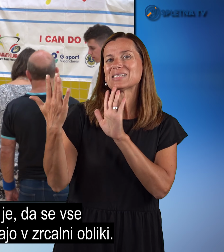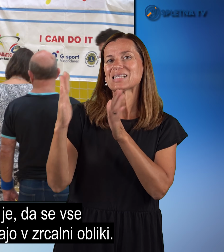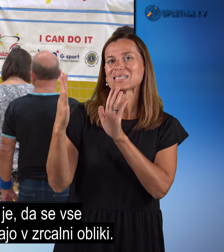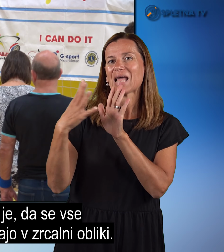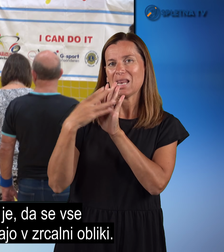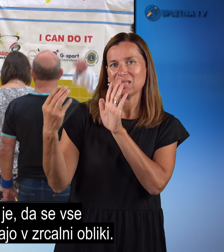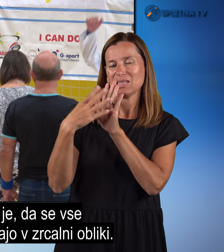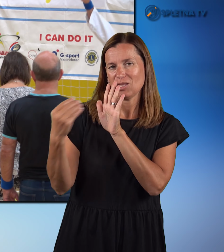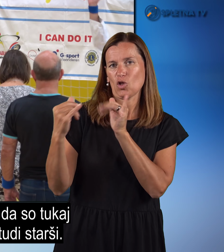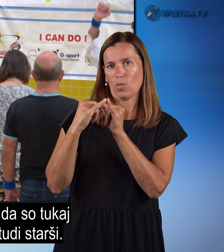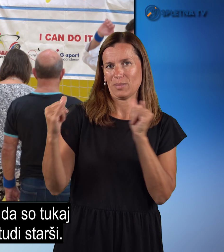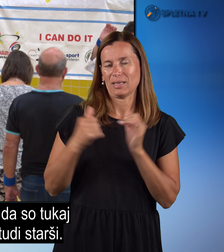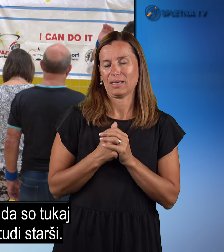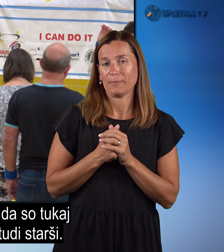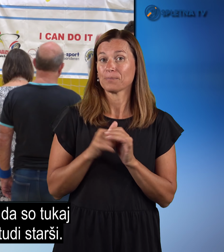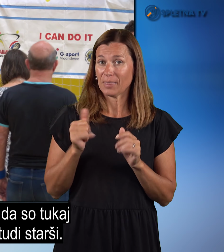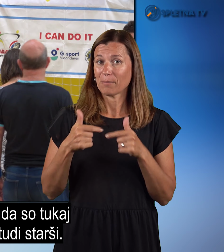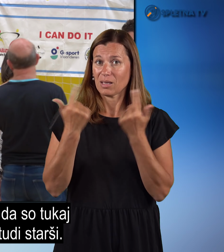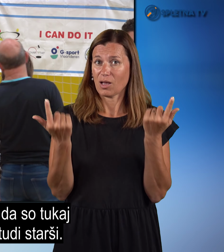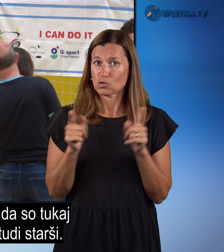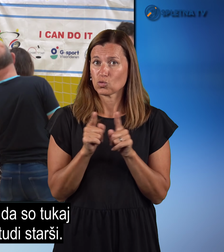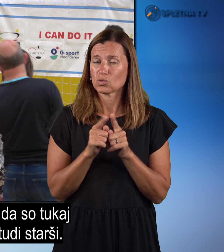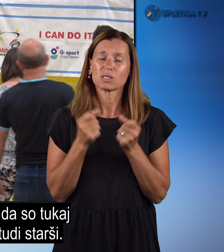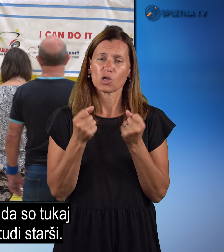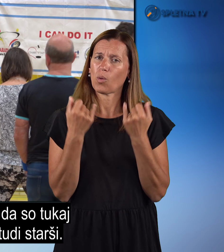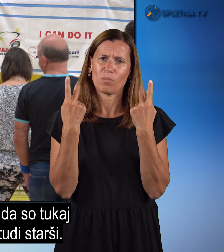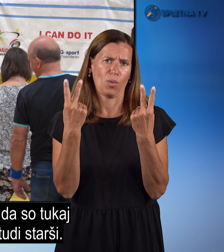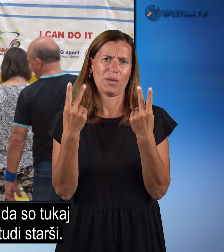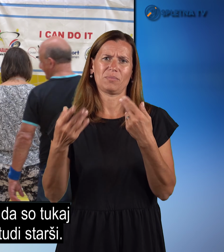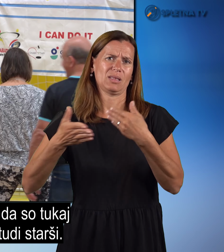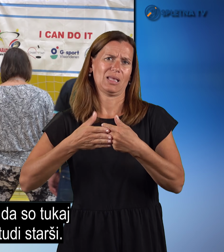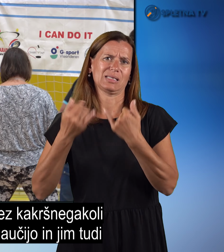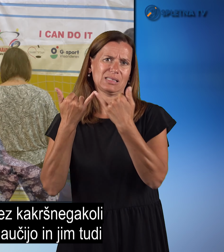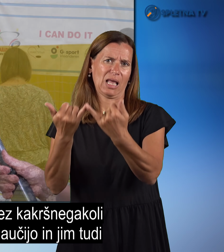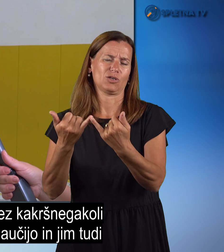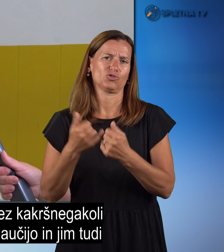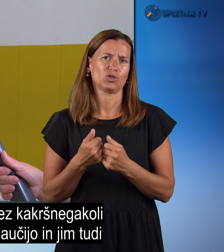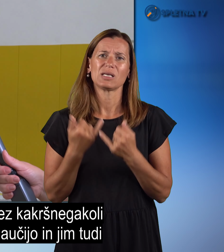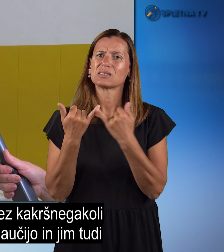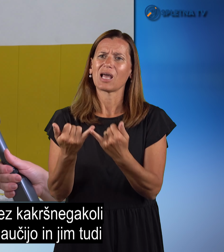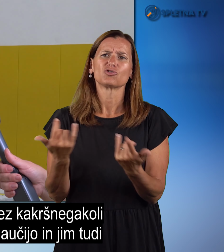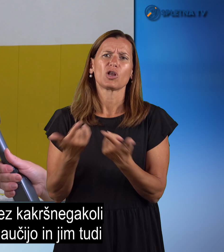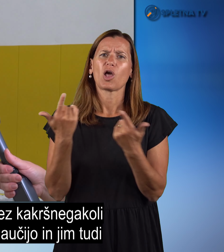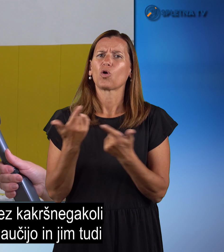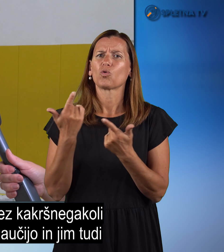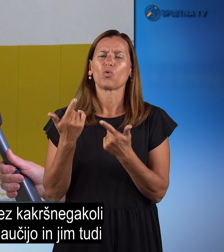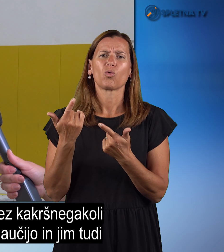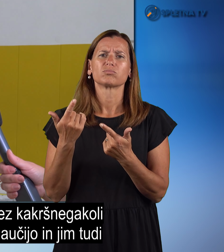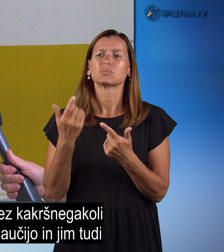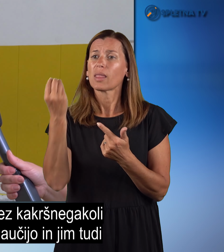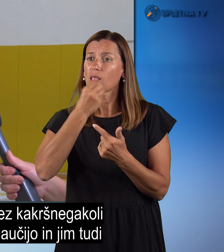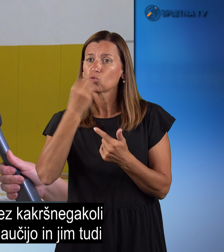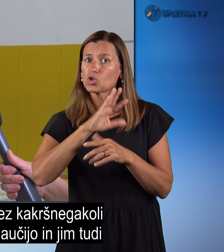v zrcalni obliki. Je pa jasno, da so tukaj pomembni tudi starši. Starši lahko brez kakršnega koli